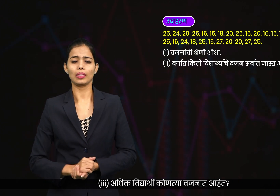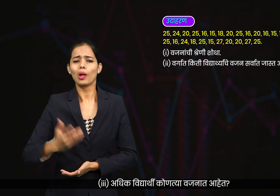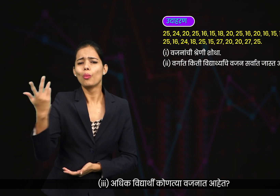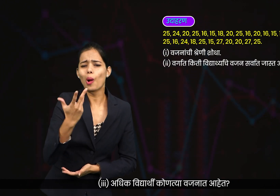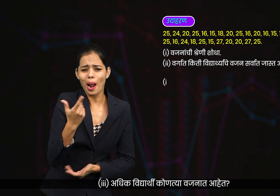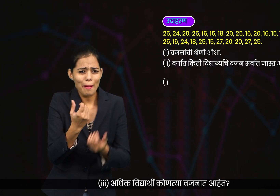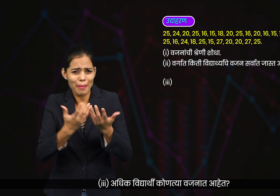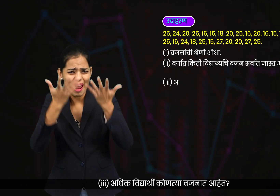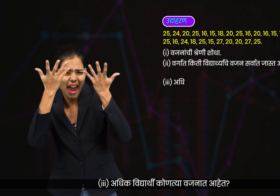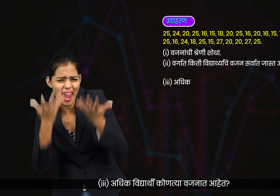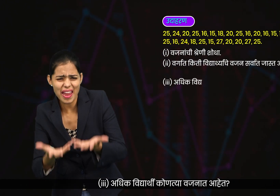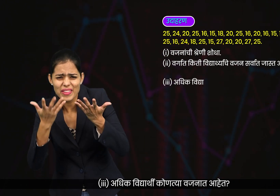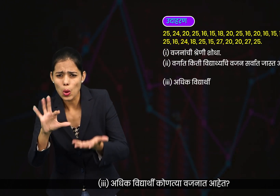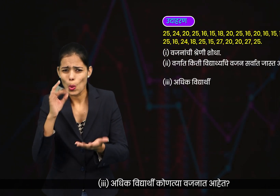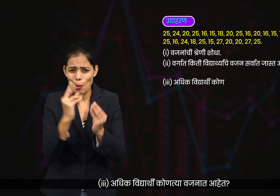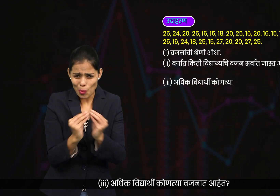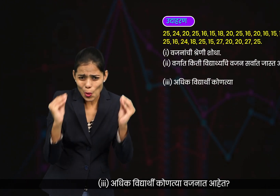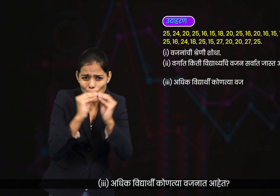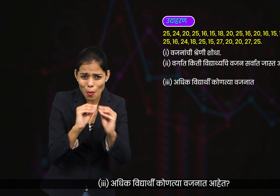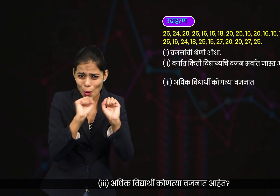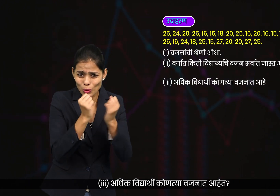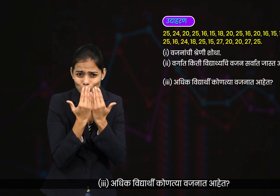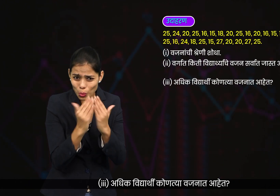अधिक विद्यार्थी कोणत्या वजनात आहेत?